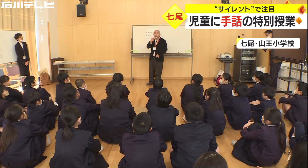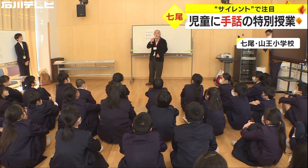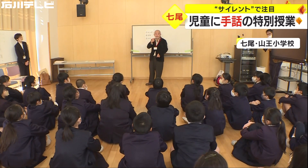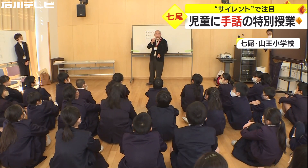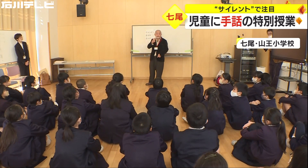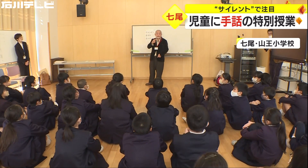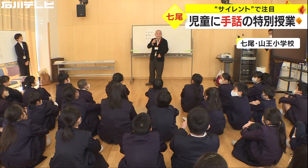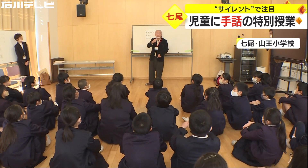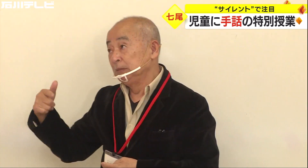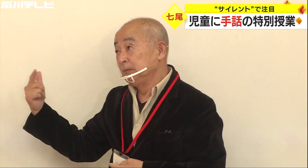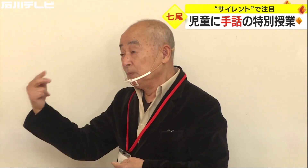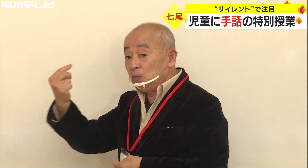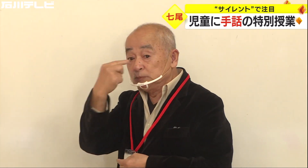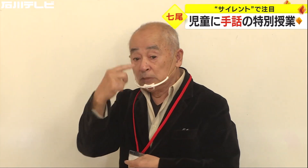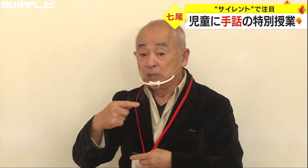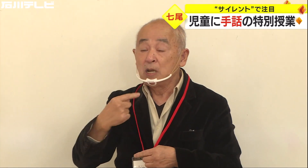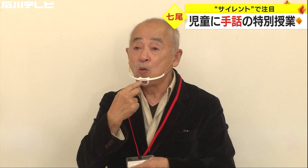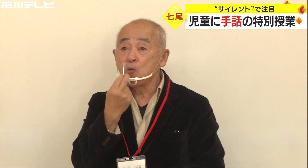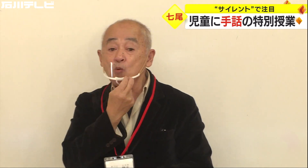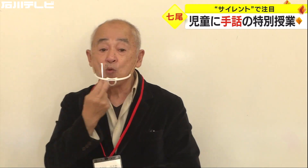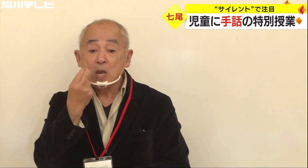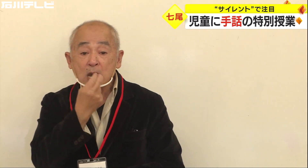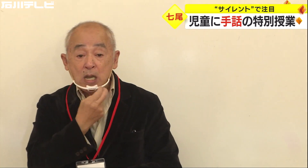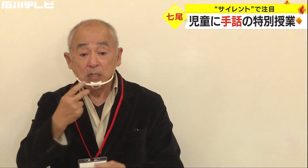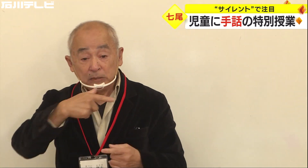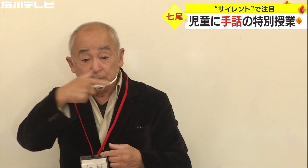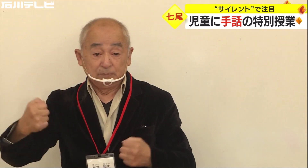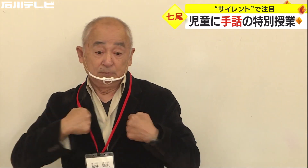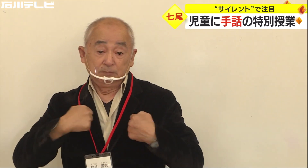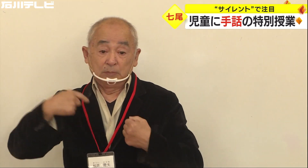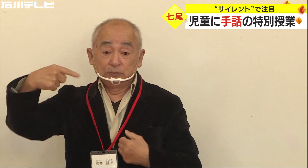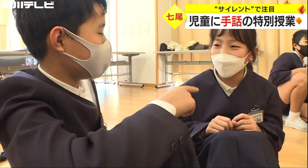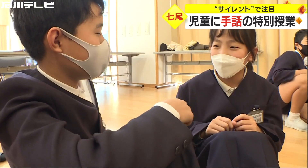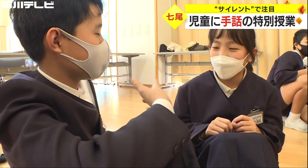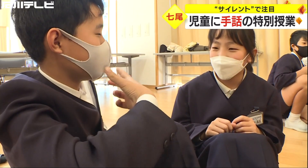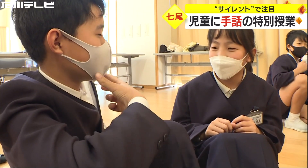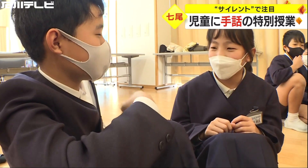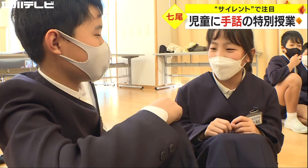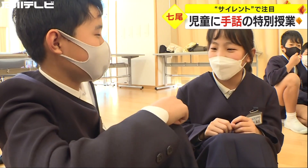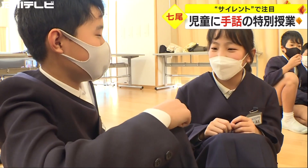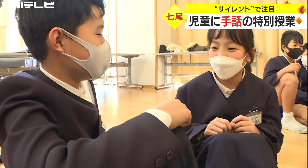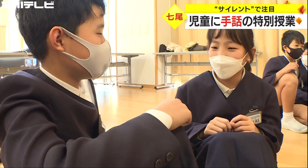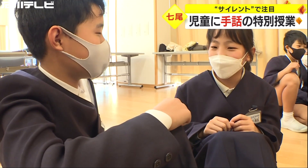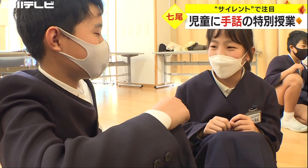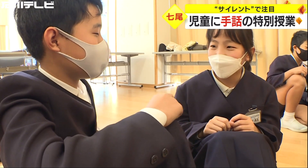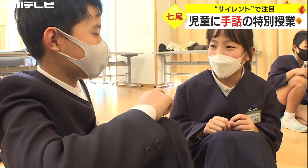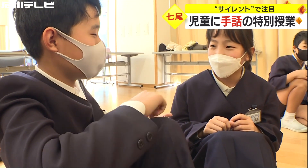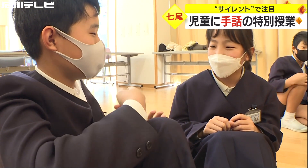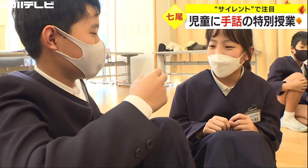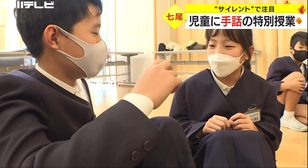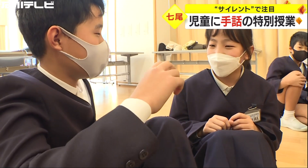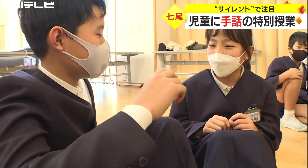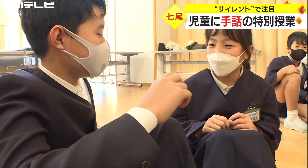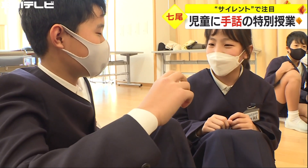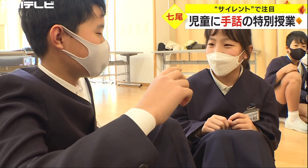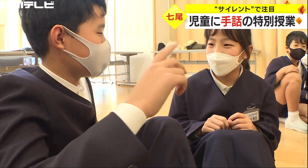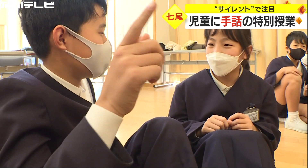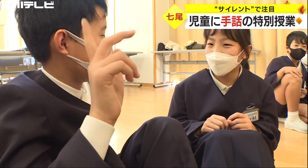害がある人とのコミュニケーションを学んでもらおうと一昨年から実施しています。サイレントのドラマ効果もあ